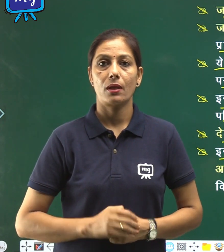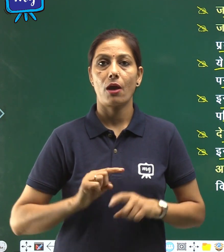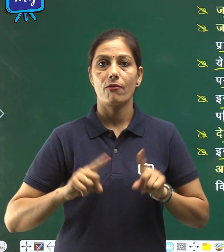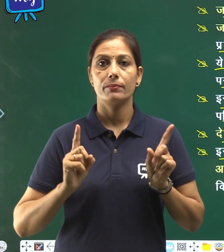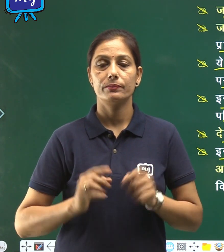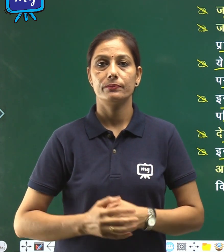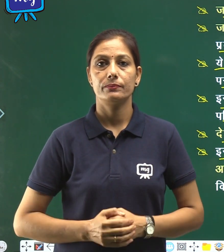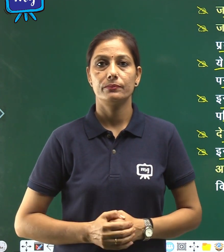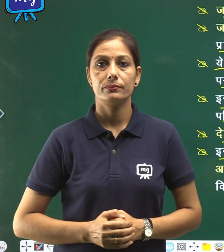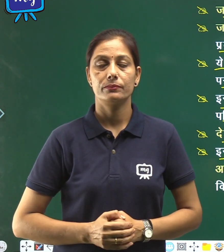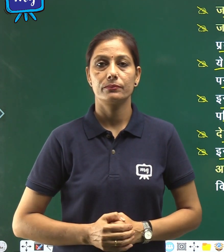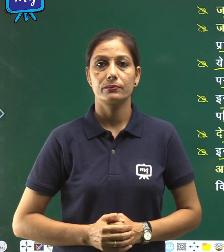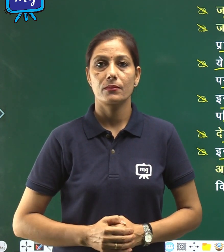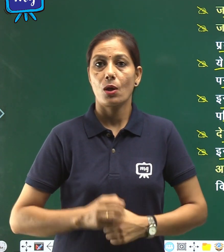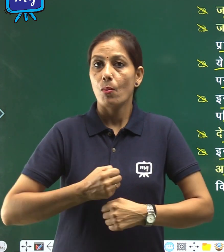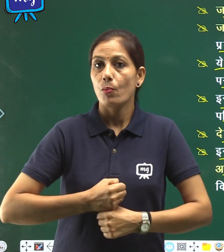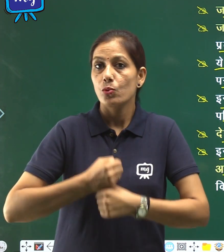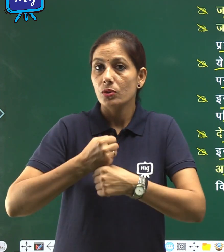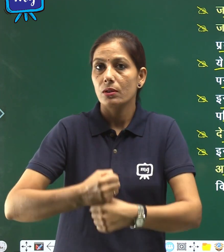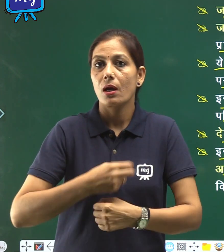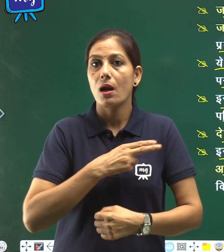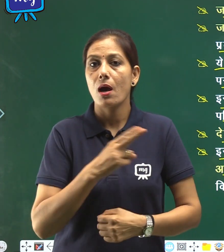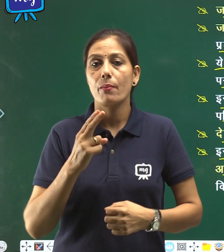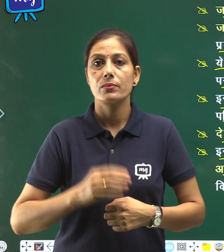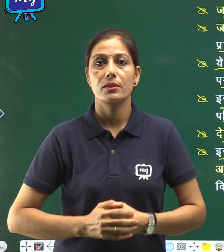एवं साहित्य अकादमी पुरस्कार से